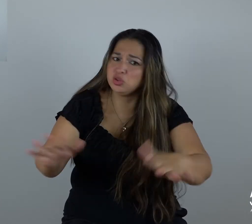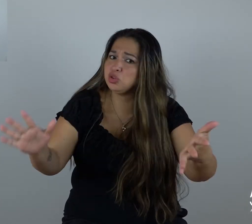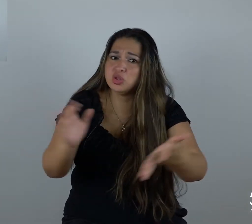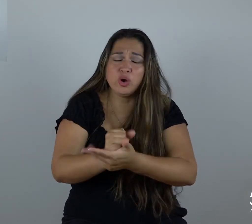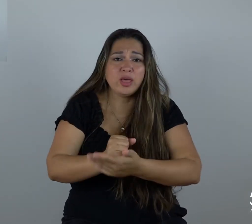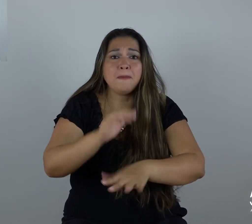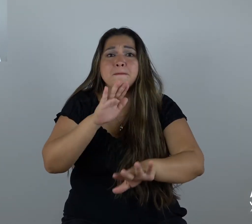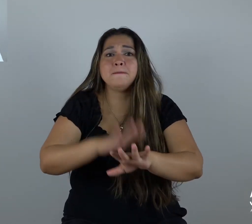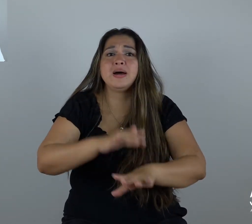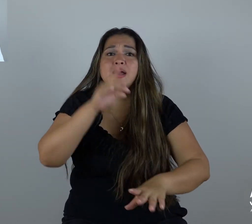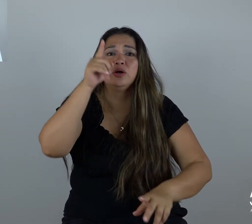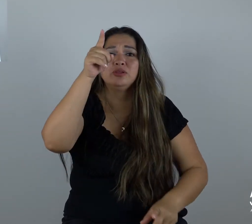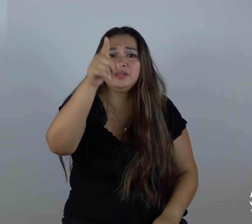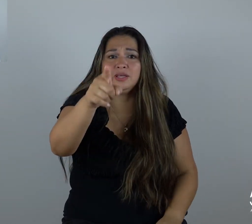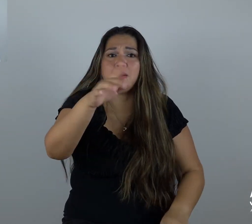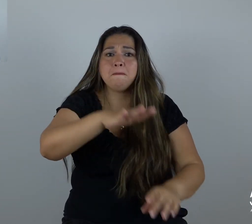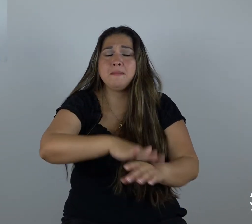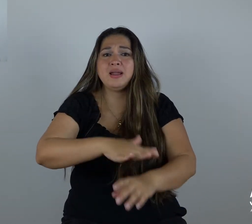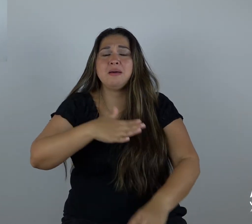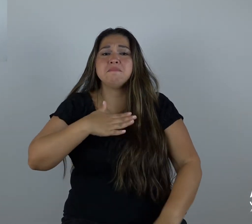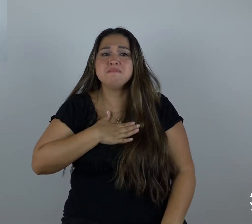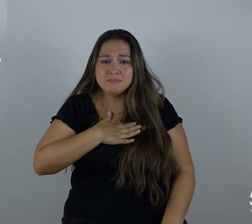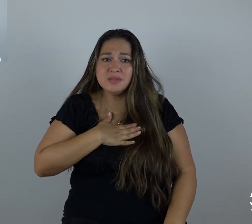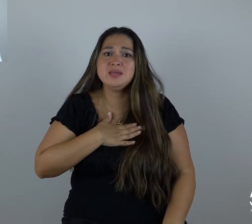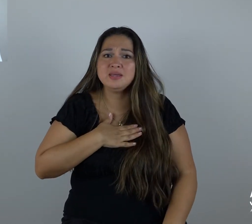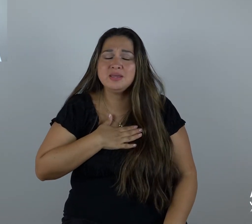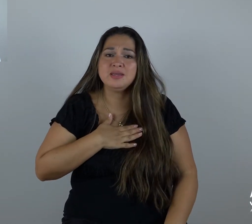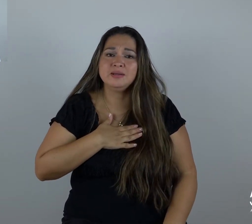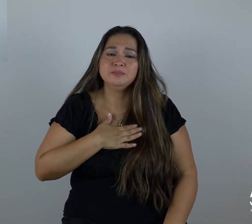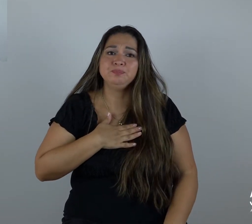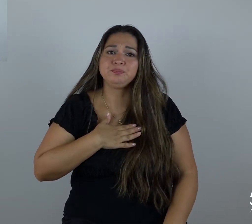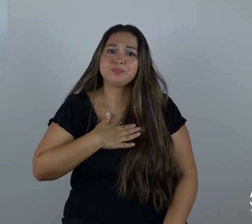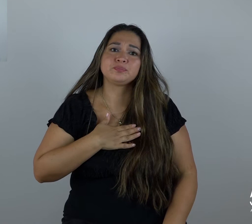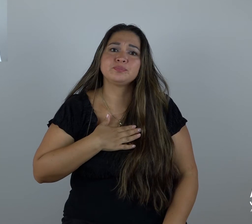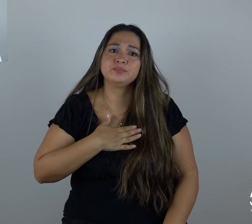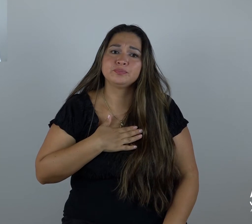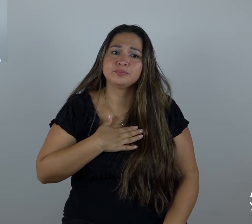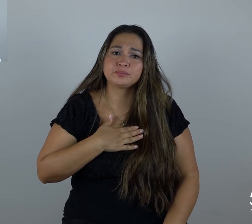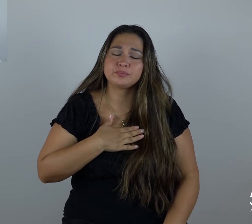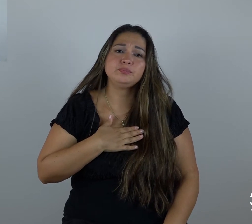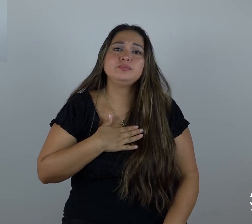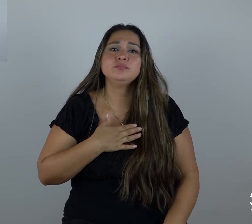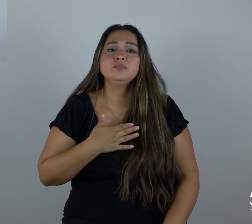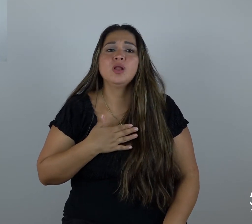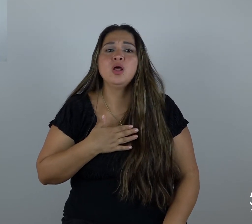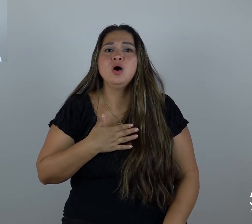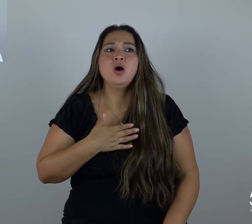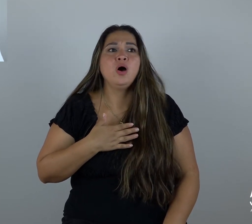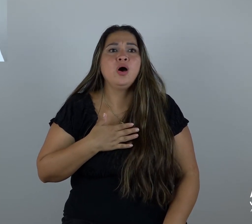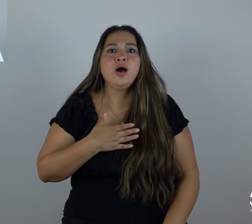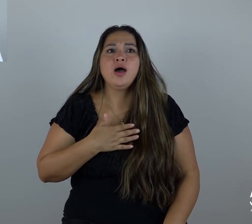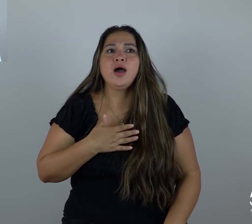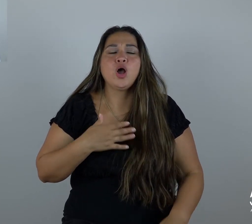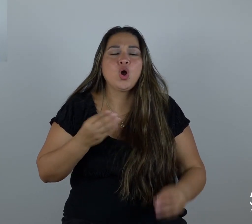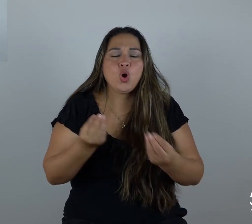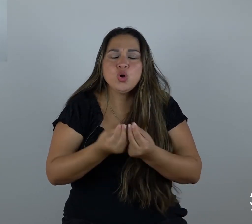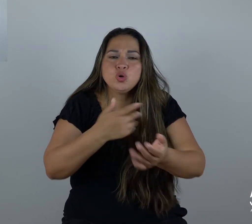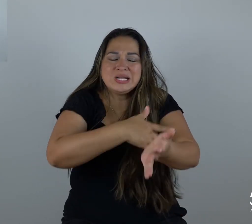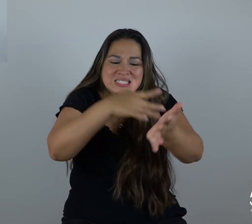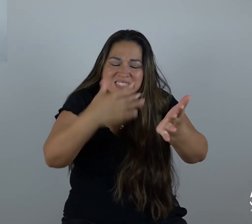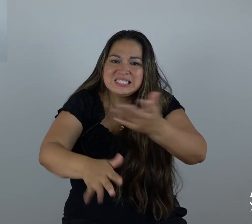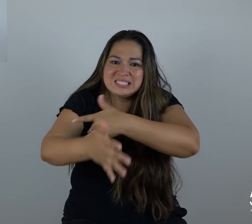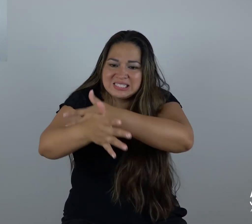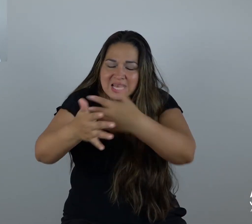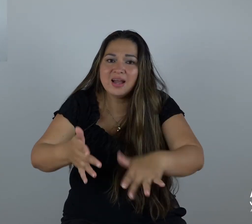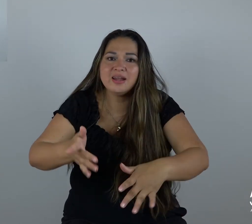para que tú y yo, rociados, como diría también el apóstol Pablo en algunos textos también de la Biblia del Nuevo Testamento, rociados con